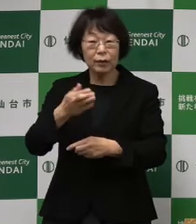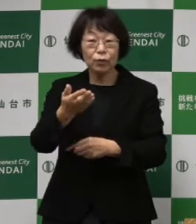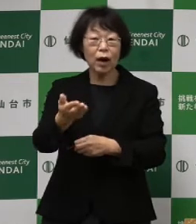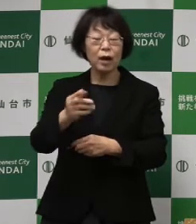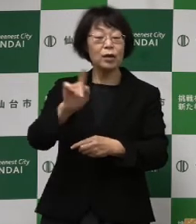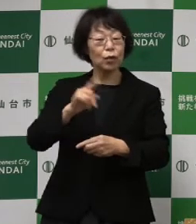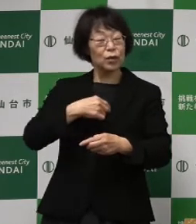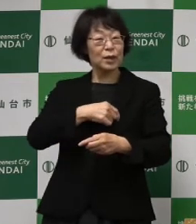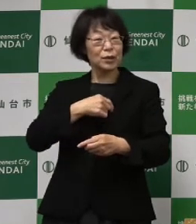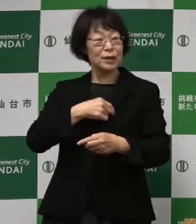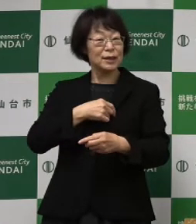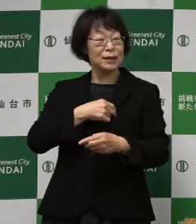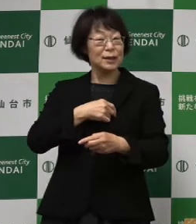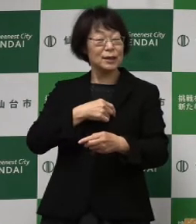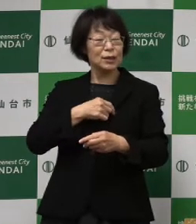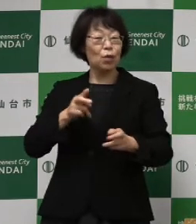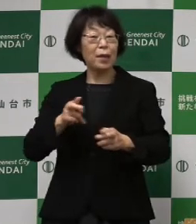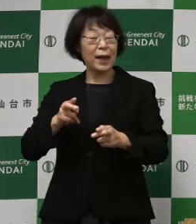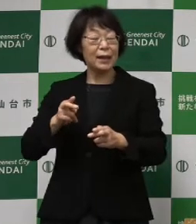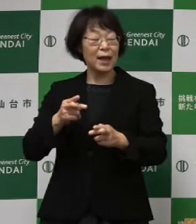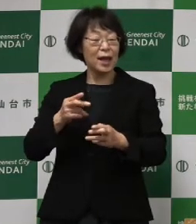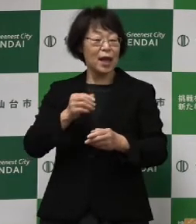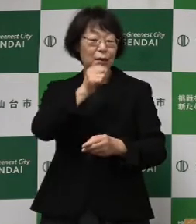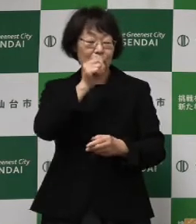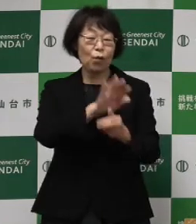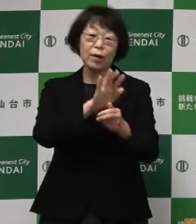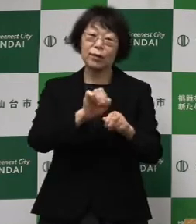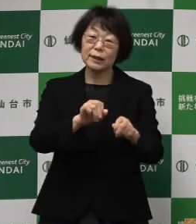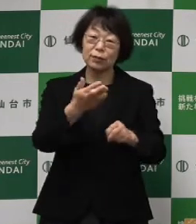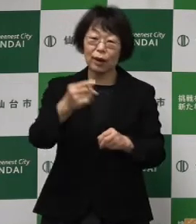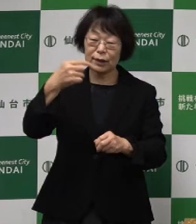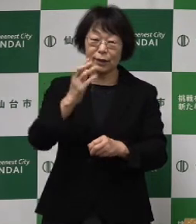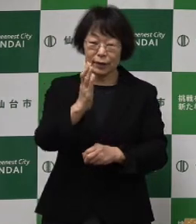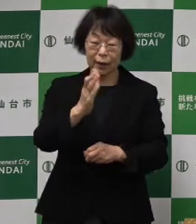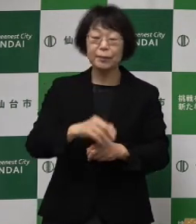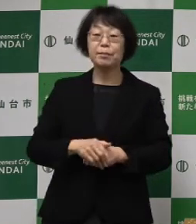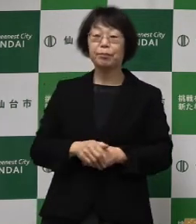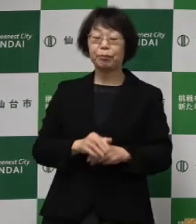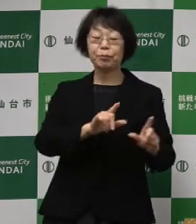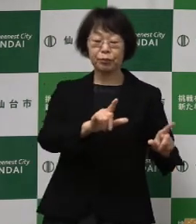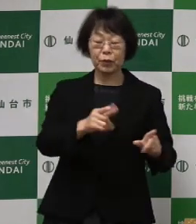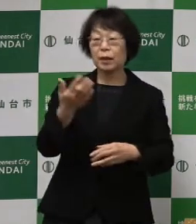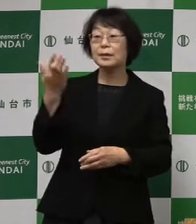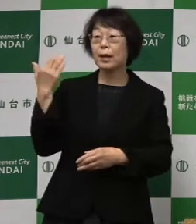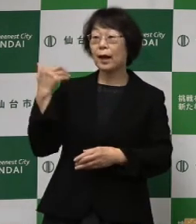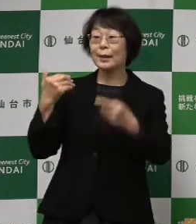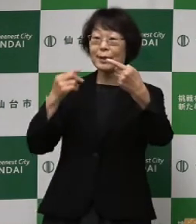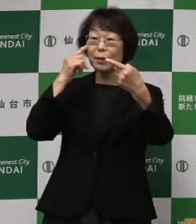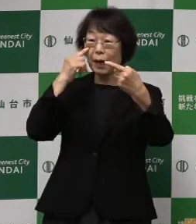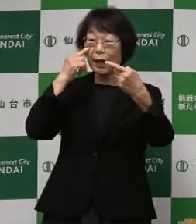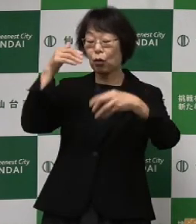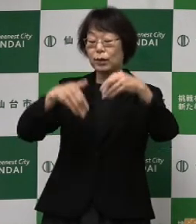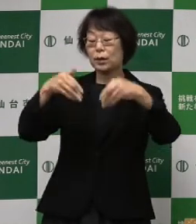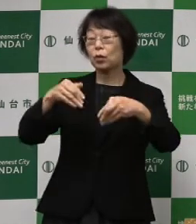うお心持ちで、マイクを握られたのか教えていただいてよろしいですか。 前回、1期目の選挙の